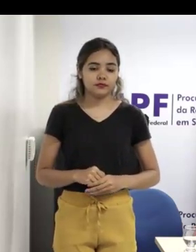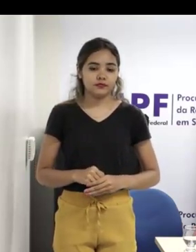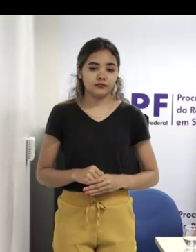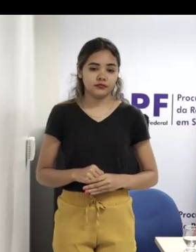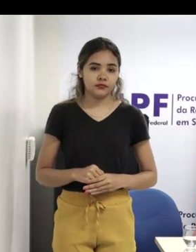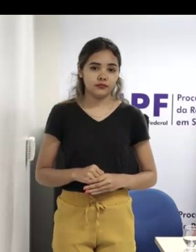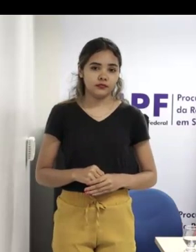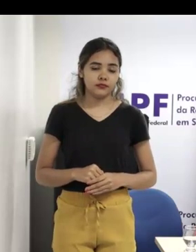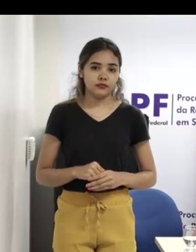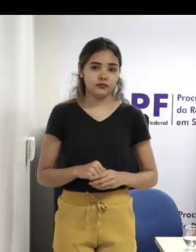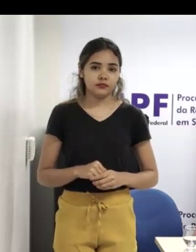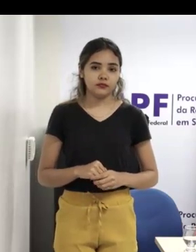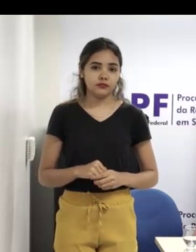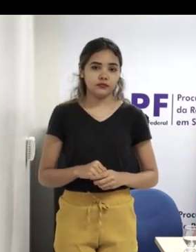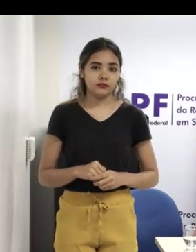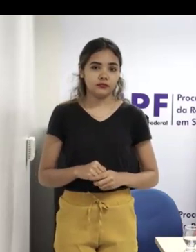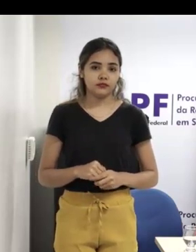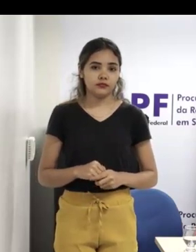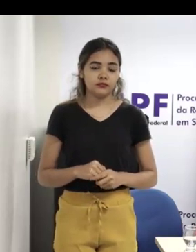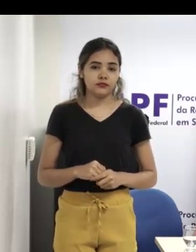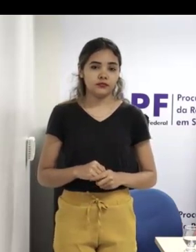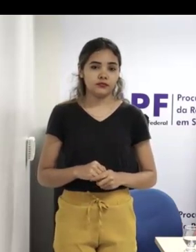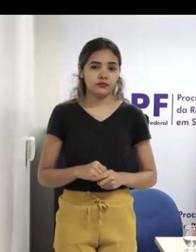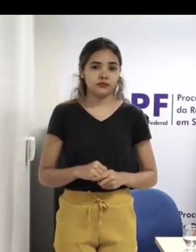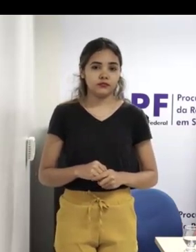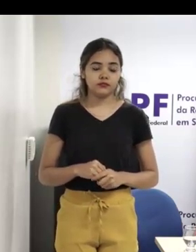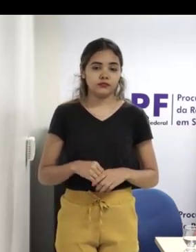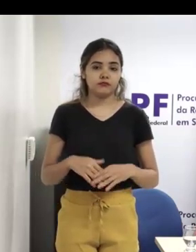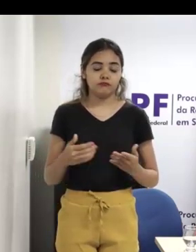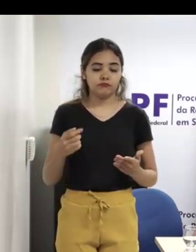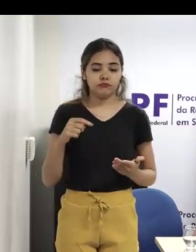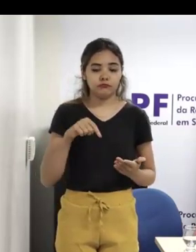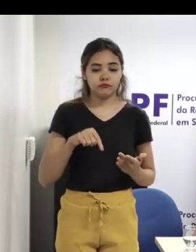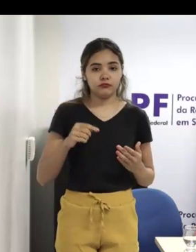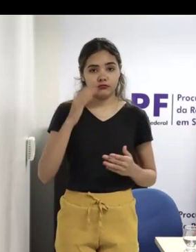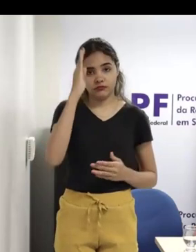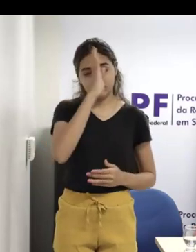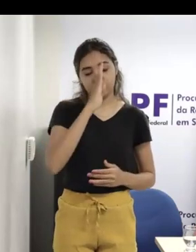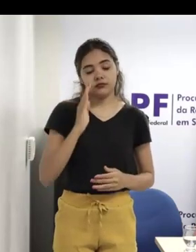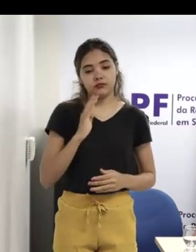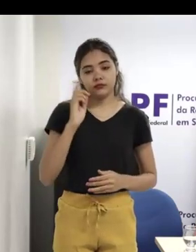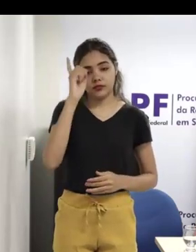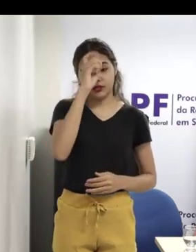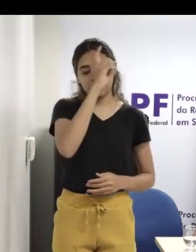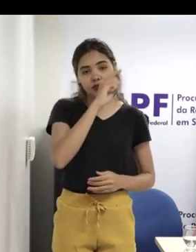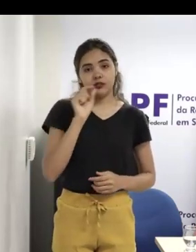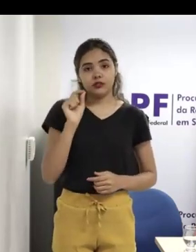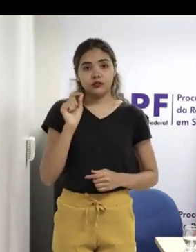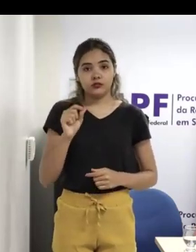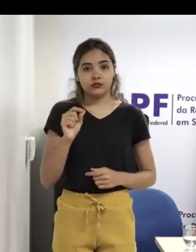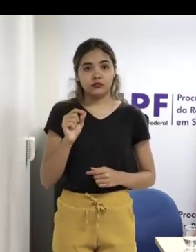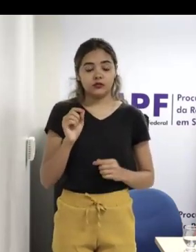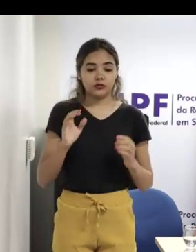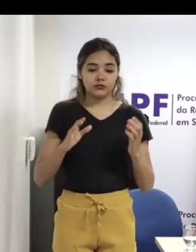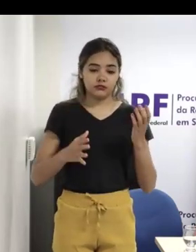mais desafiadora mesmo às vezes o abusador é quem provê economicamente aquela família e